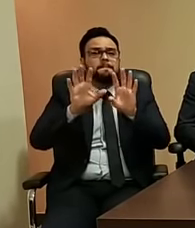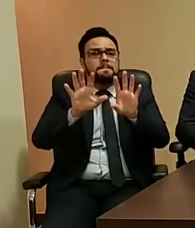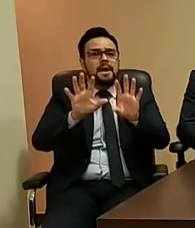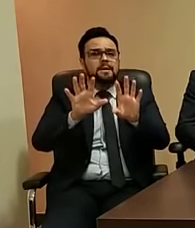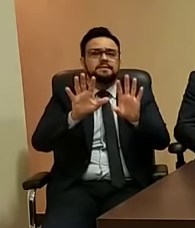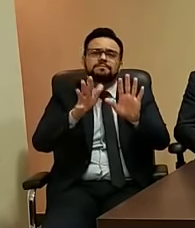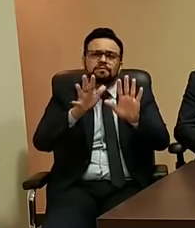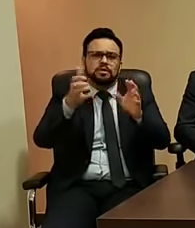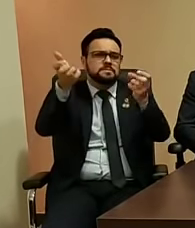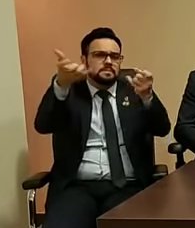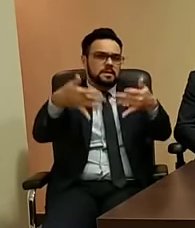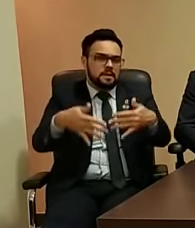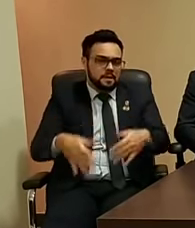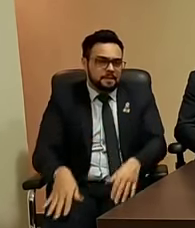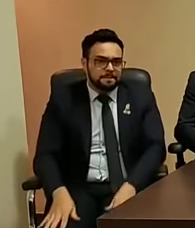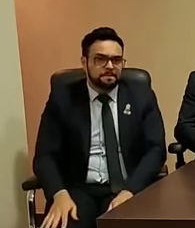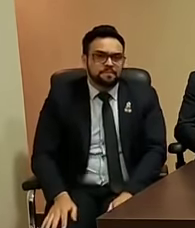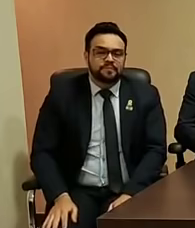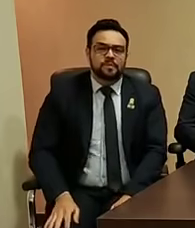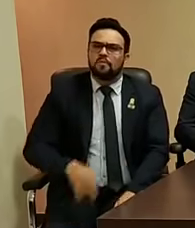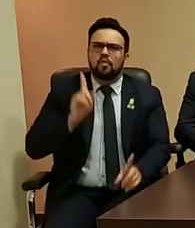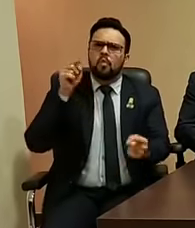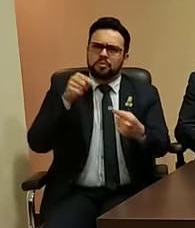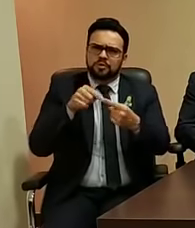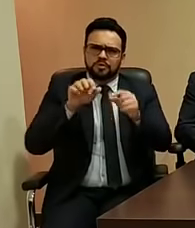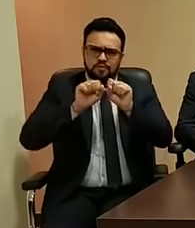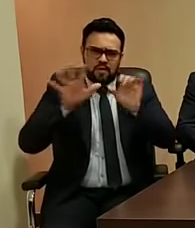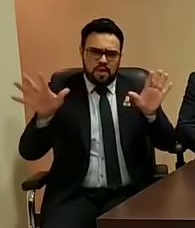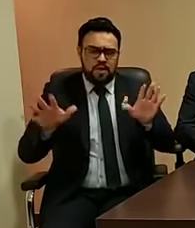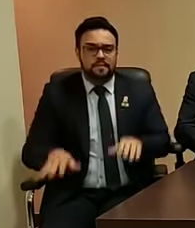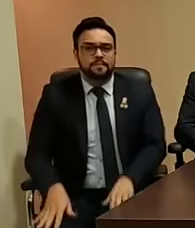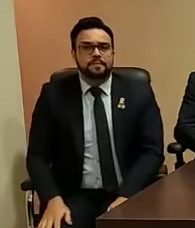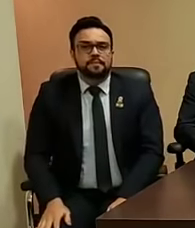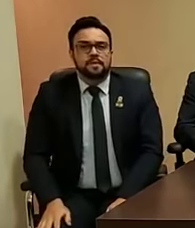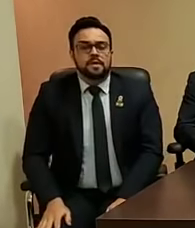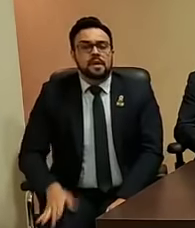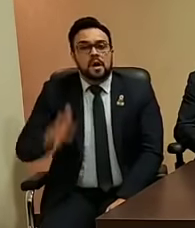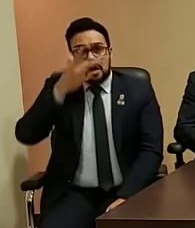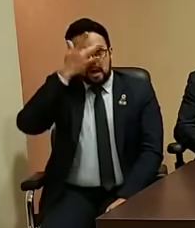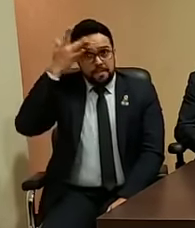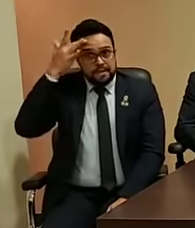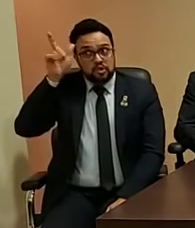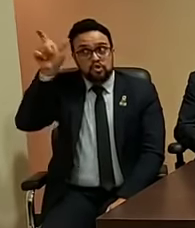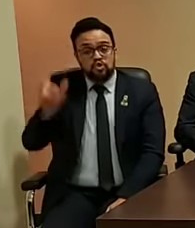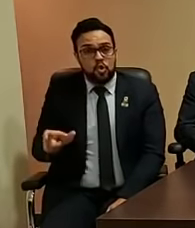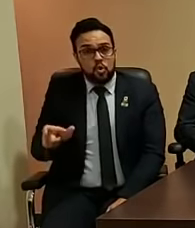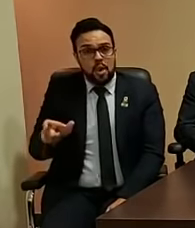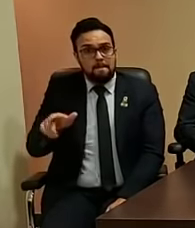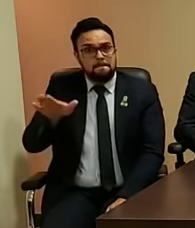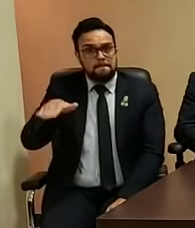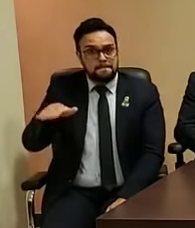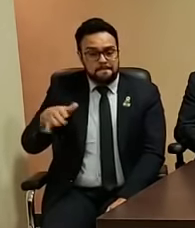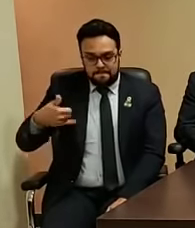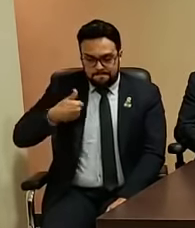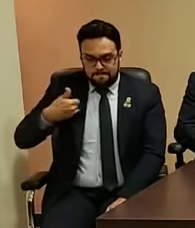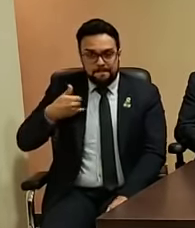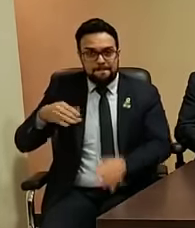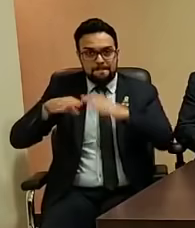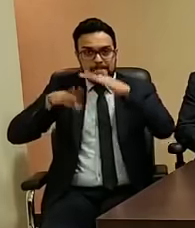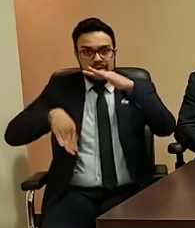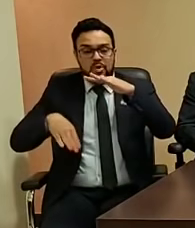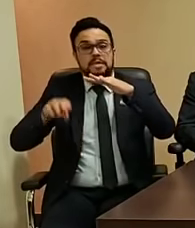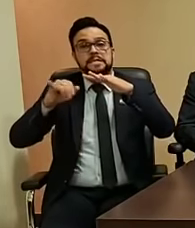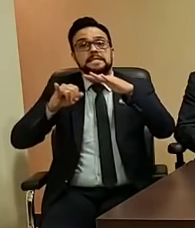Mais ou menos o seguinte, tá? Vai ser bastante objetivo aqui. Um menor, uma vez sofrendo uma agressão de um adulto, tá? Um